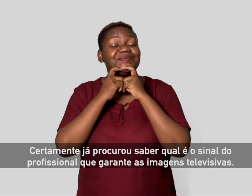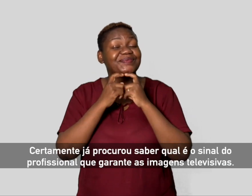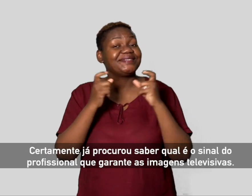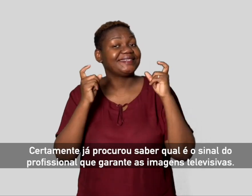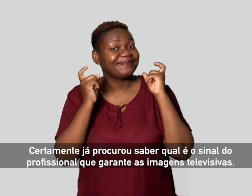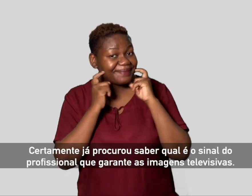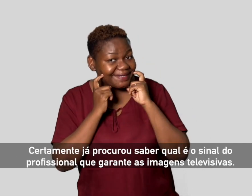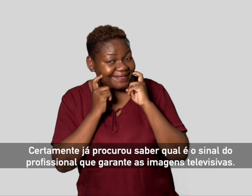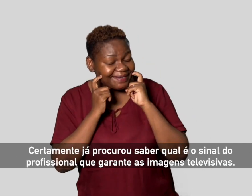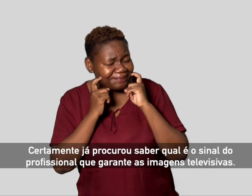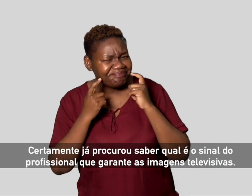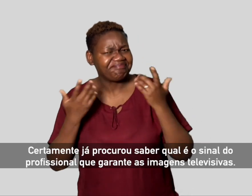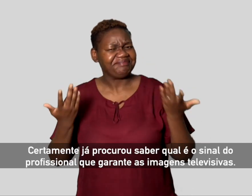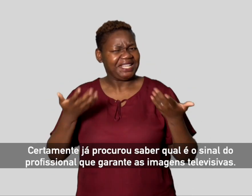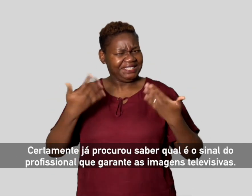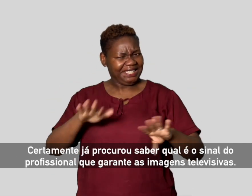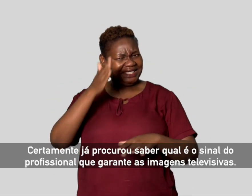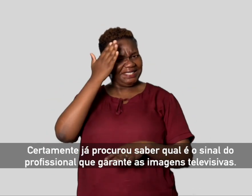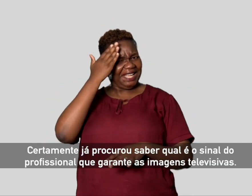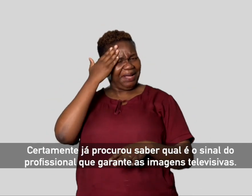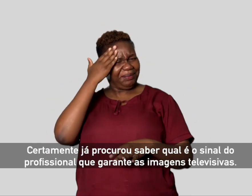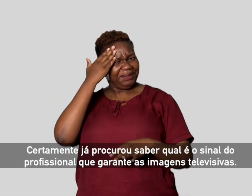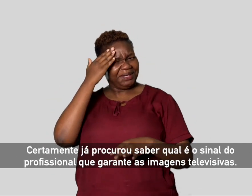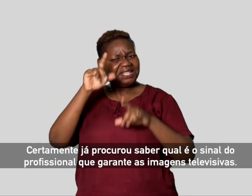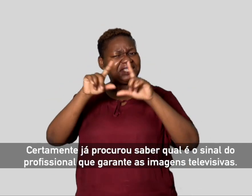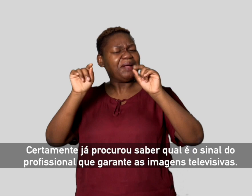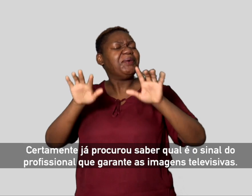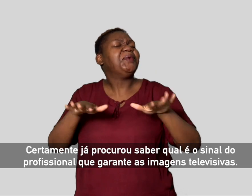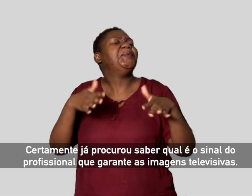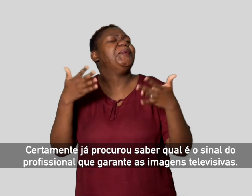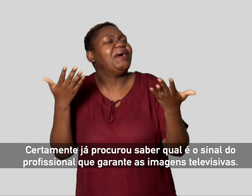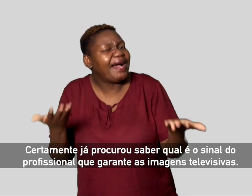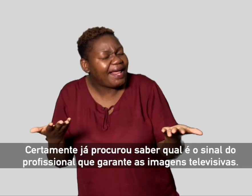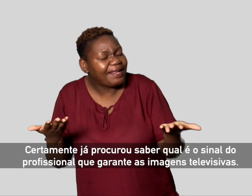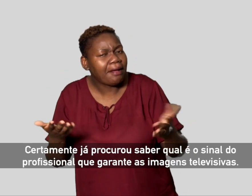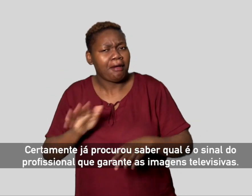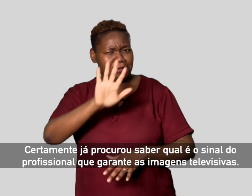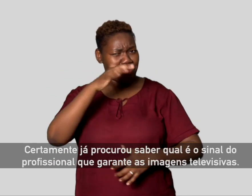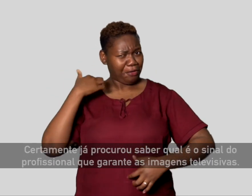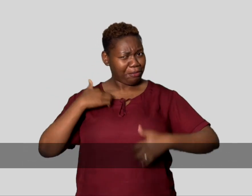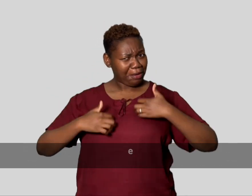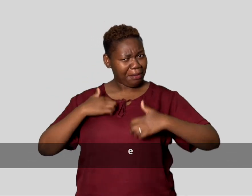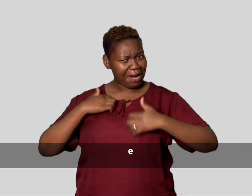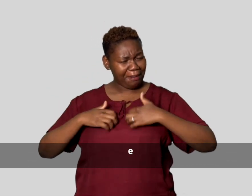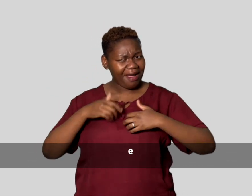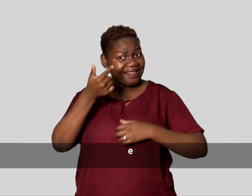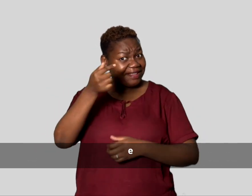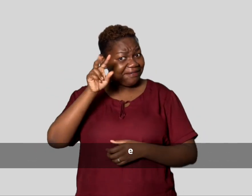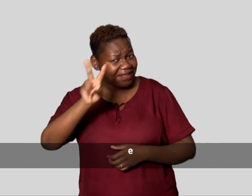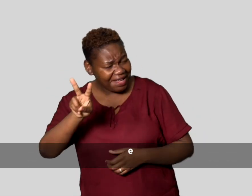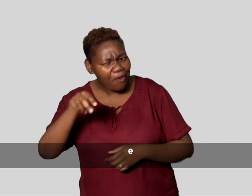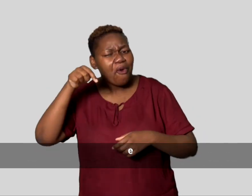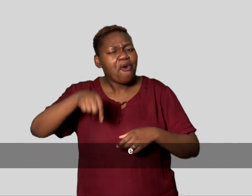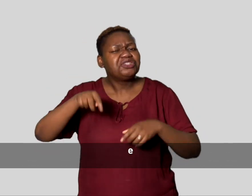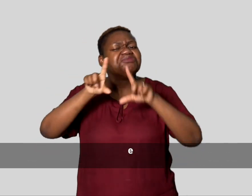Certamente, já procurou saber qual é o sinal do profissional que garanta as imagens televisivas. Esta aula